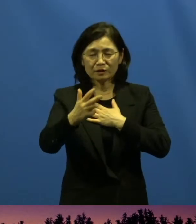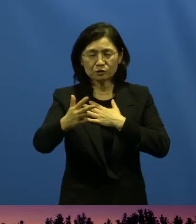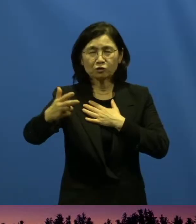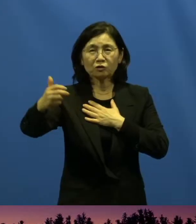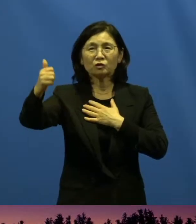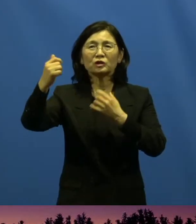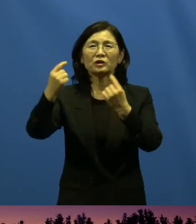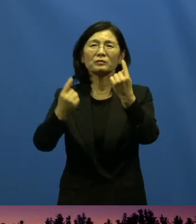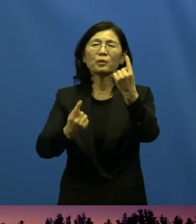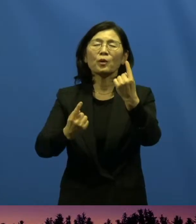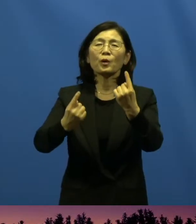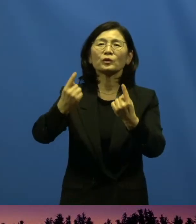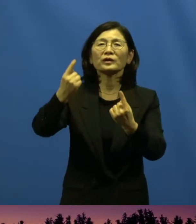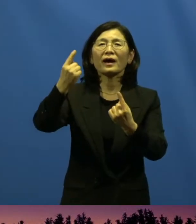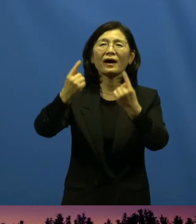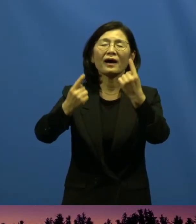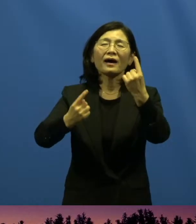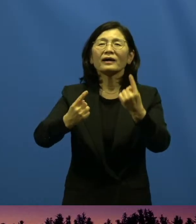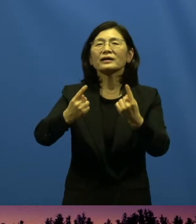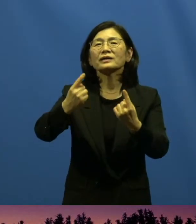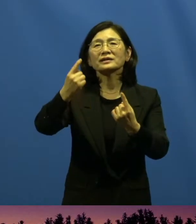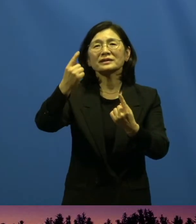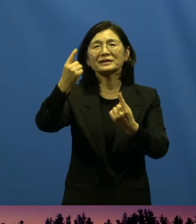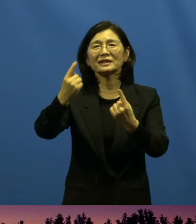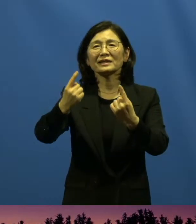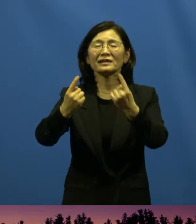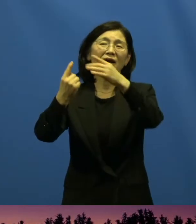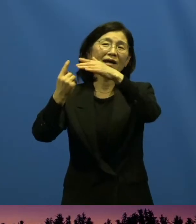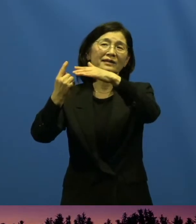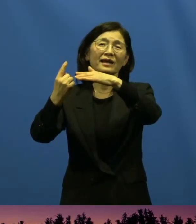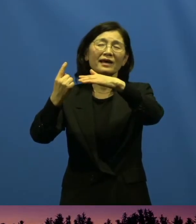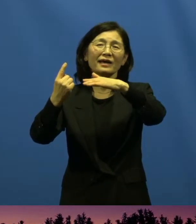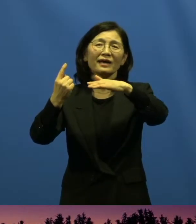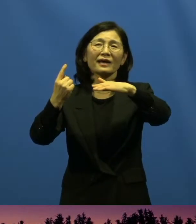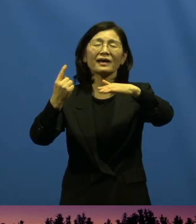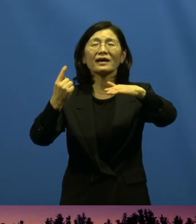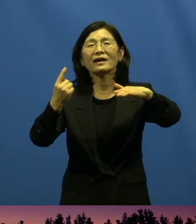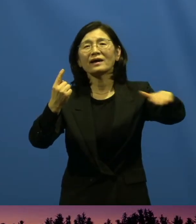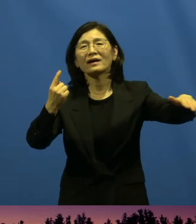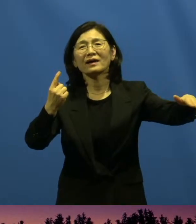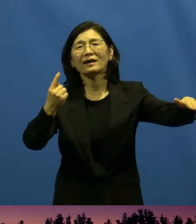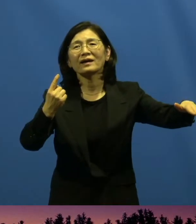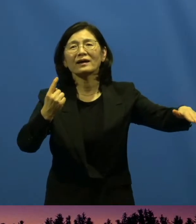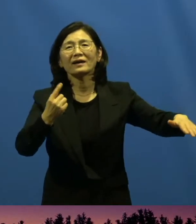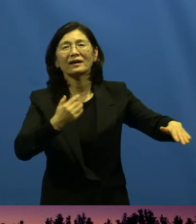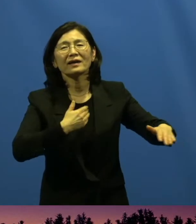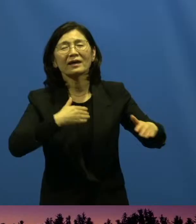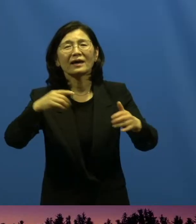내 주님보다 크지 않네.